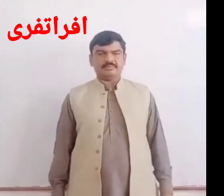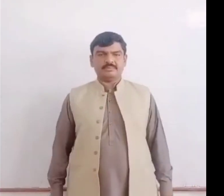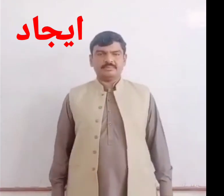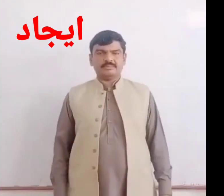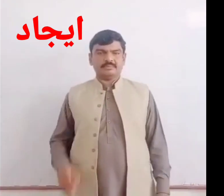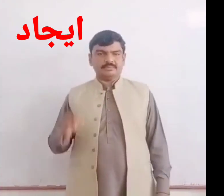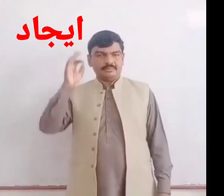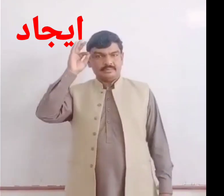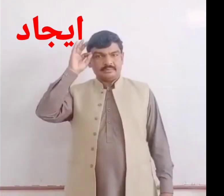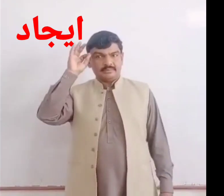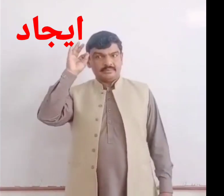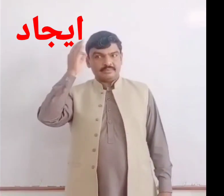ईजाद,